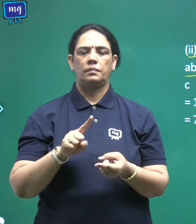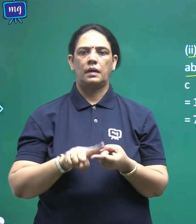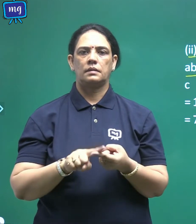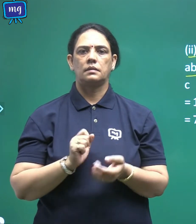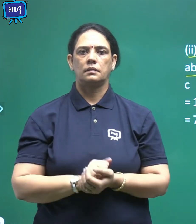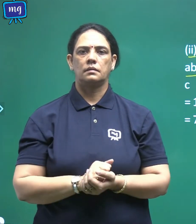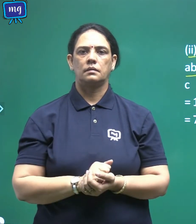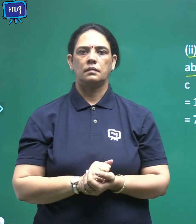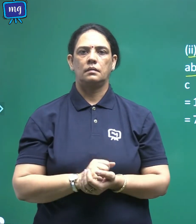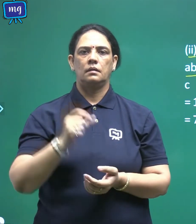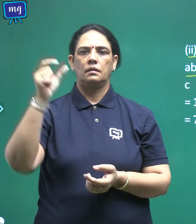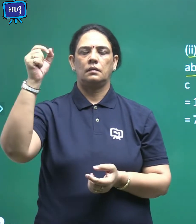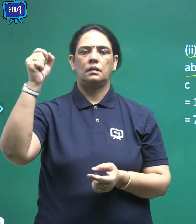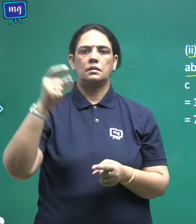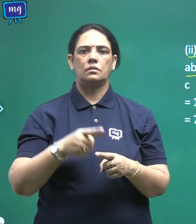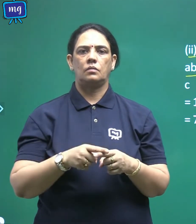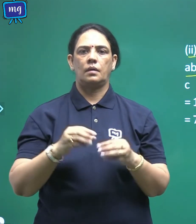प्लस 10 गुणा बी